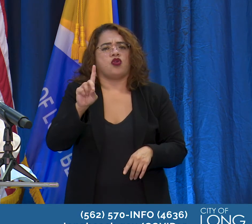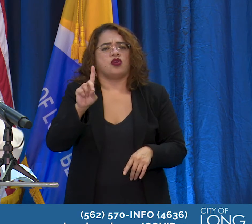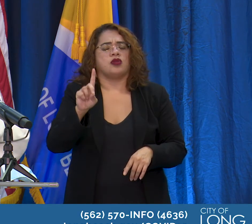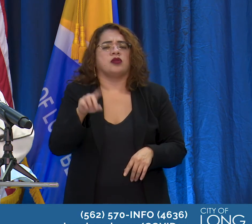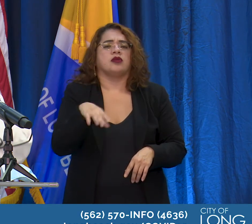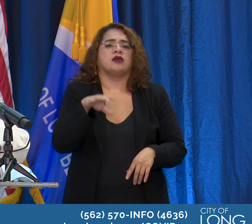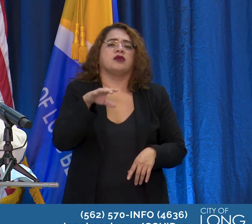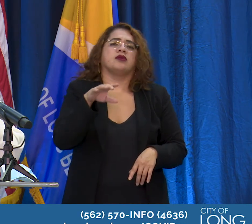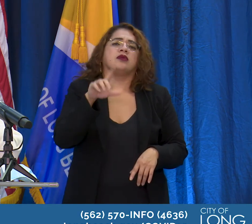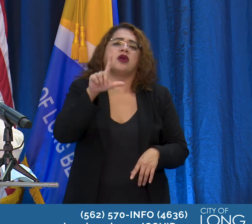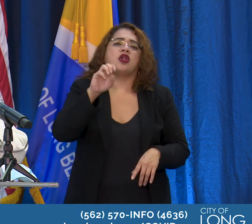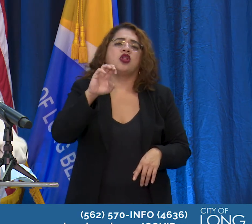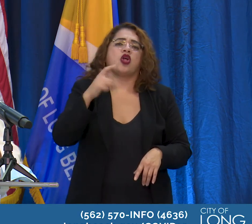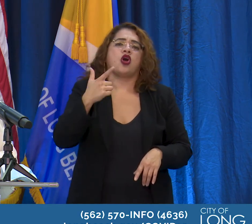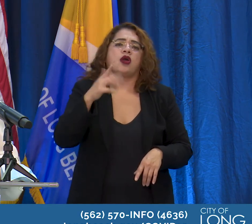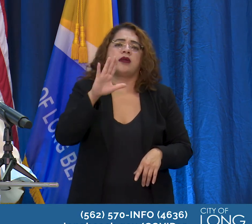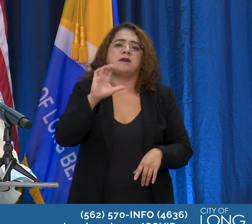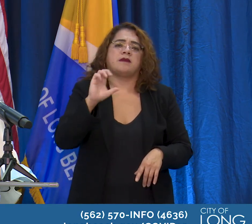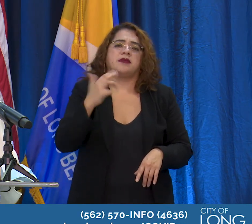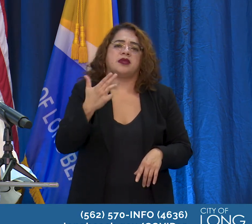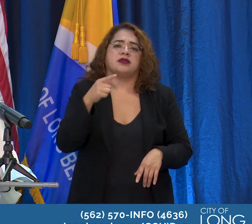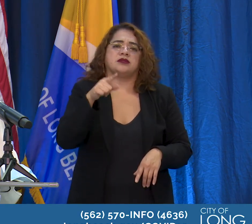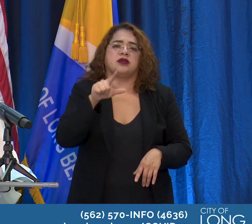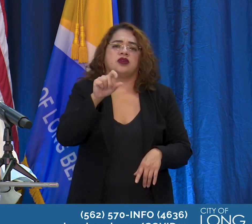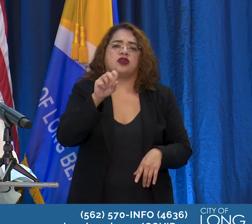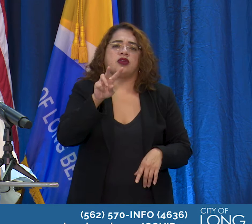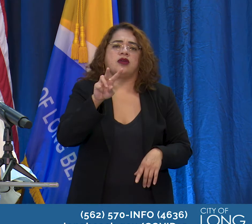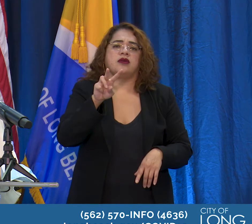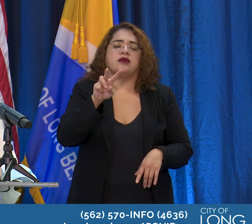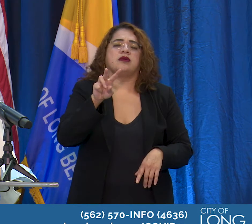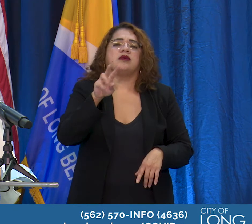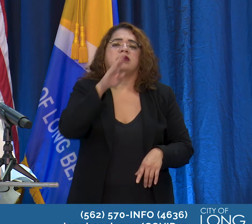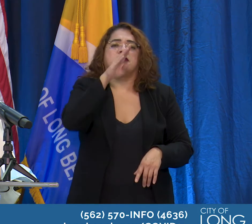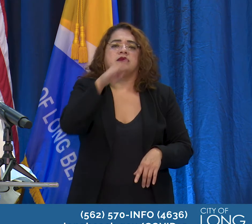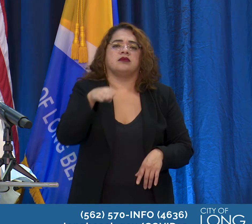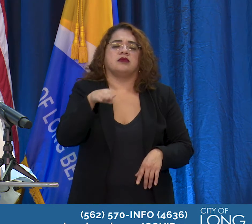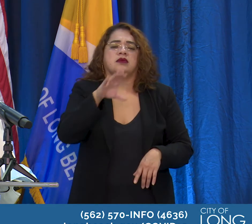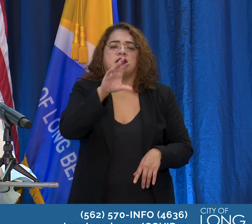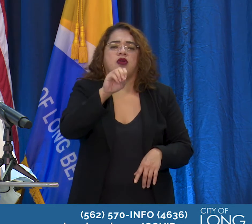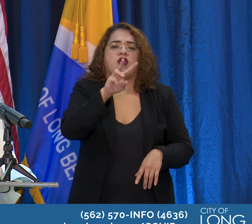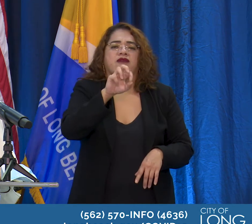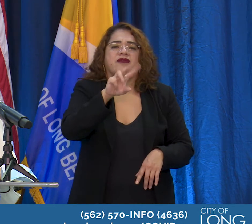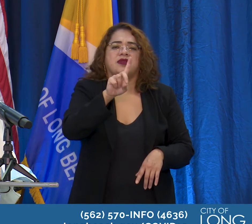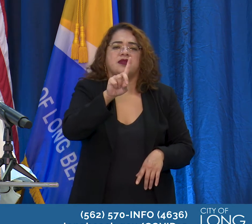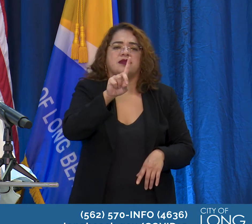web de COVID-19 en la dirección